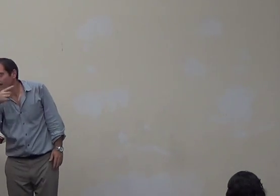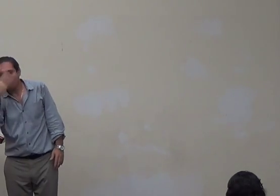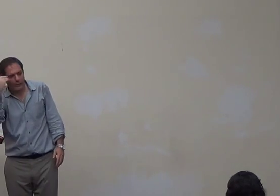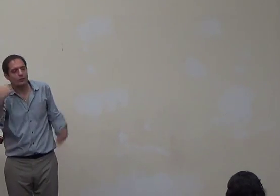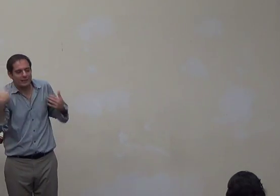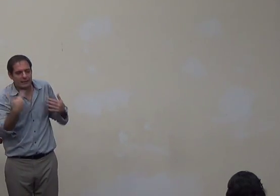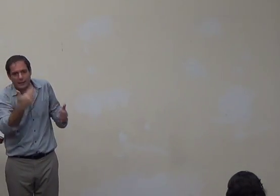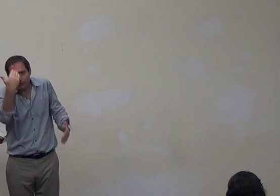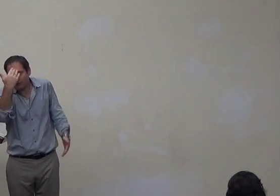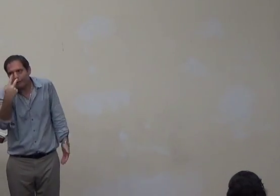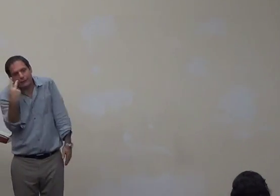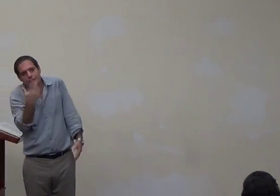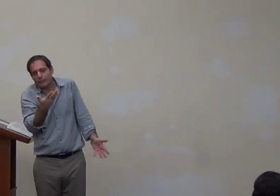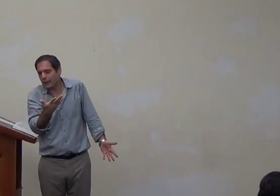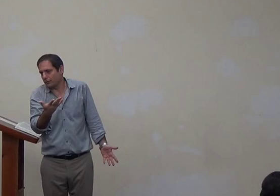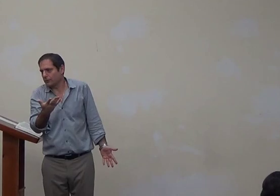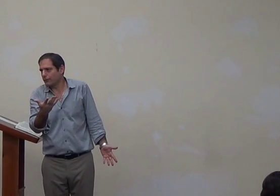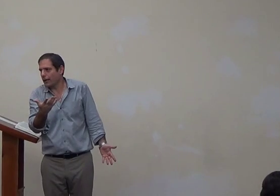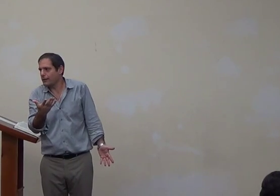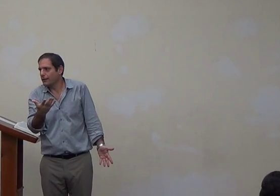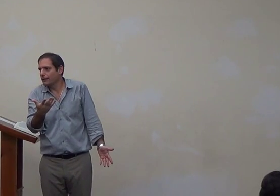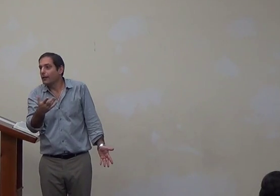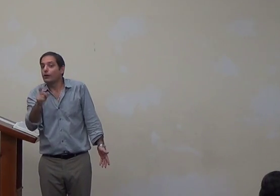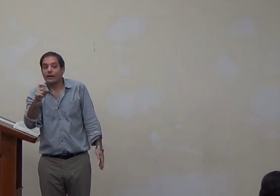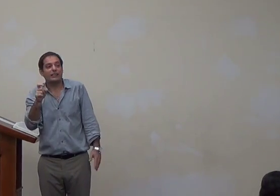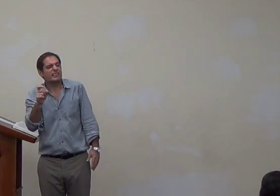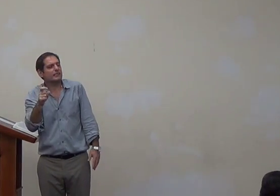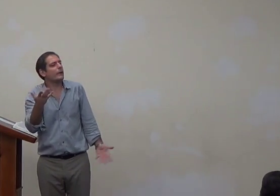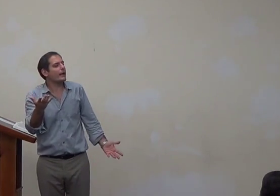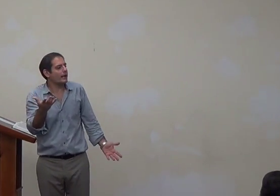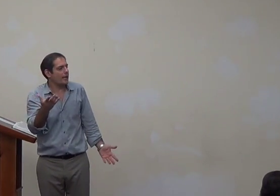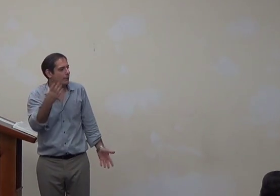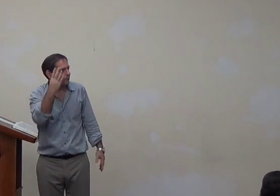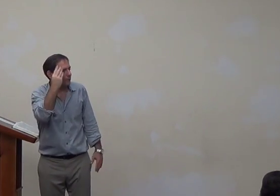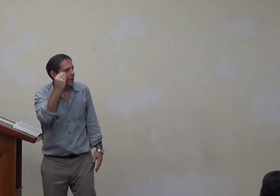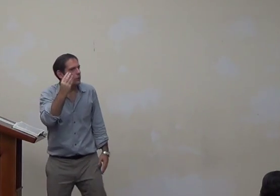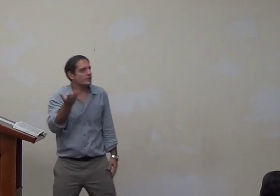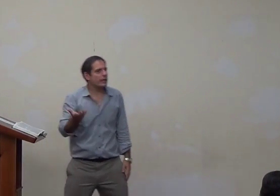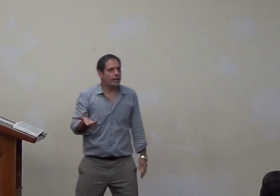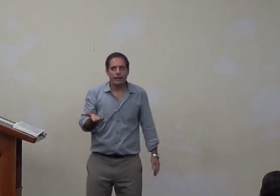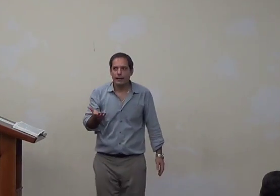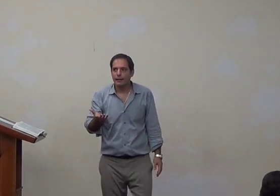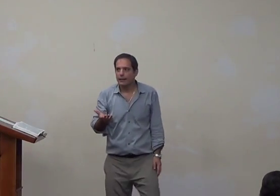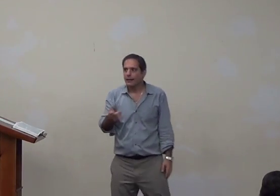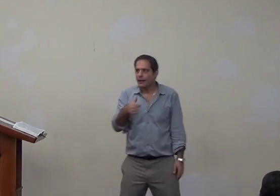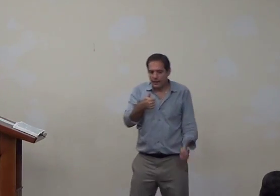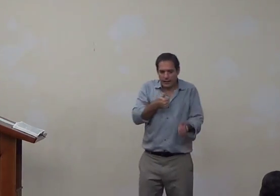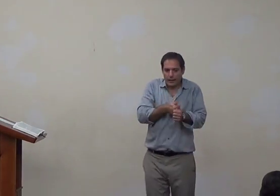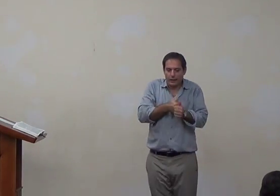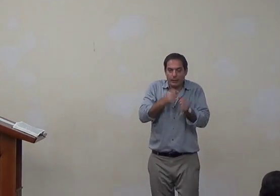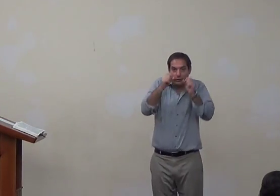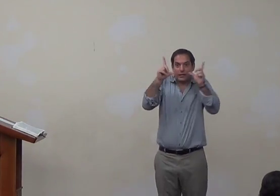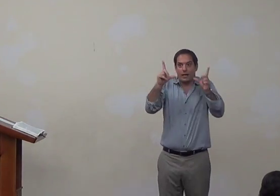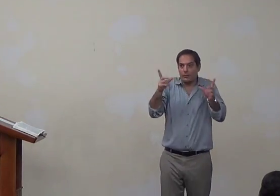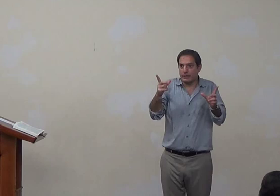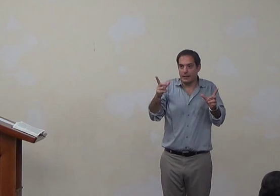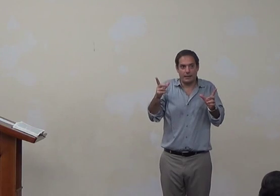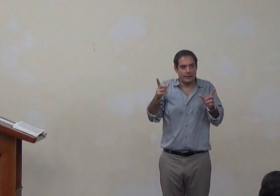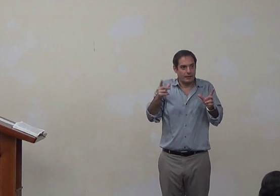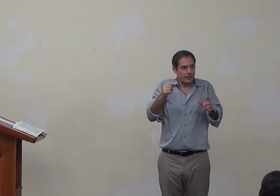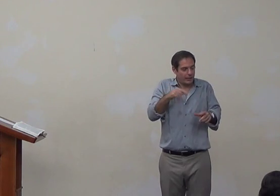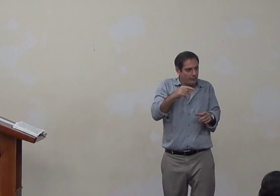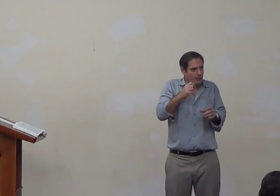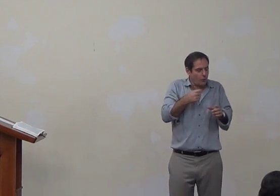sabía lo que Moisés tenía. Dios sabía de lo que está mirando. ¿Okay? Lo que necesitaba que qué. Que Moisés qué. Que él mismo se diera